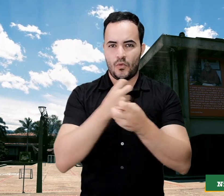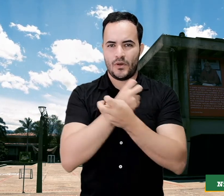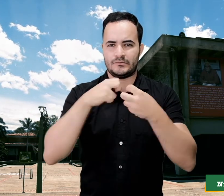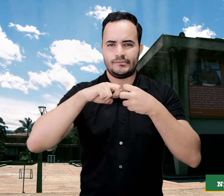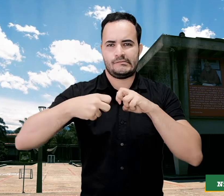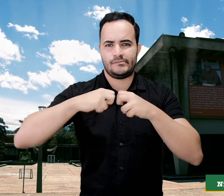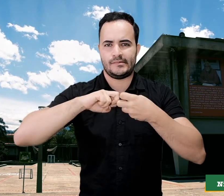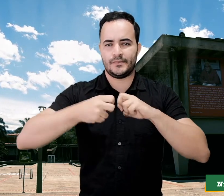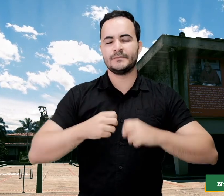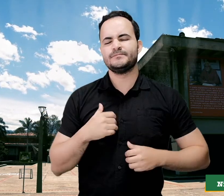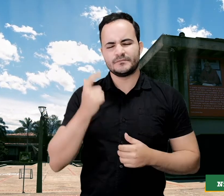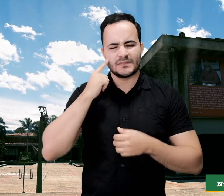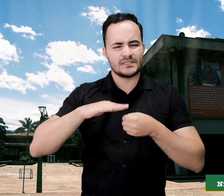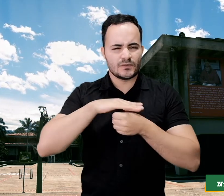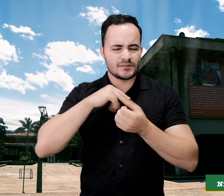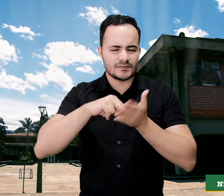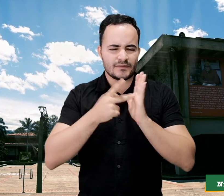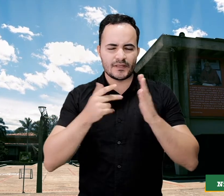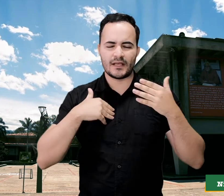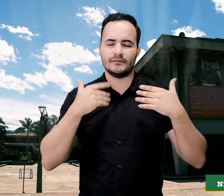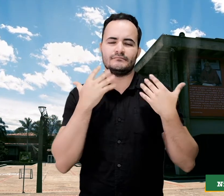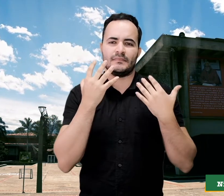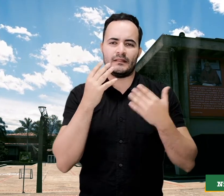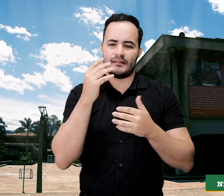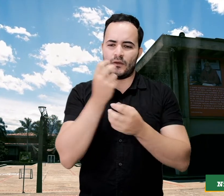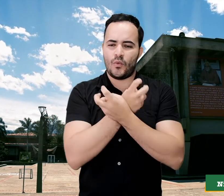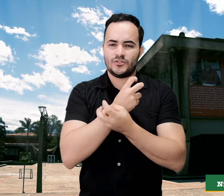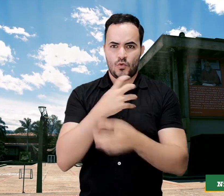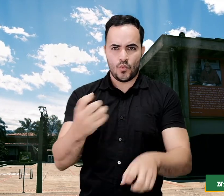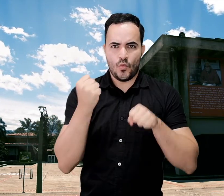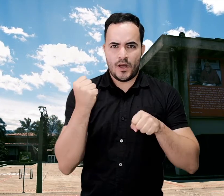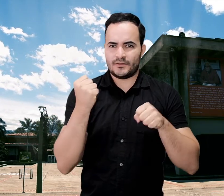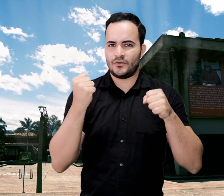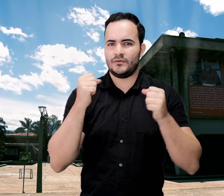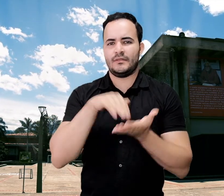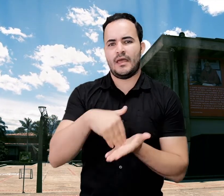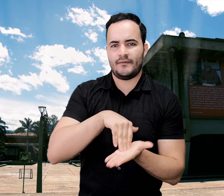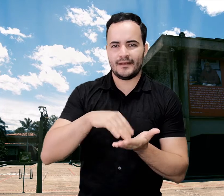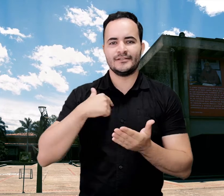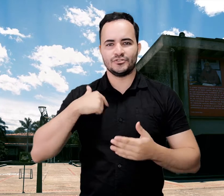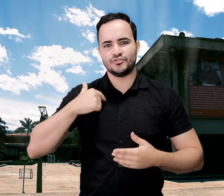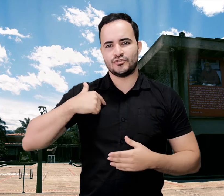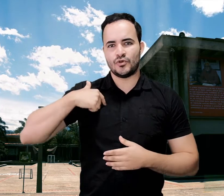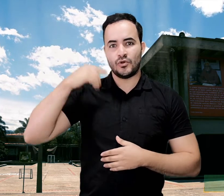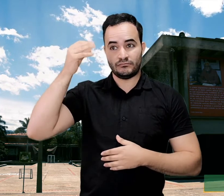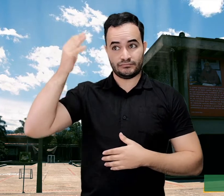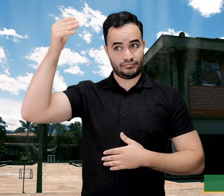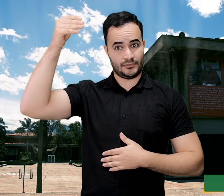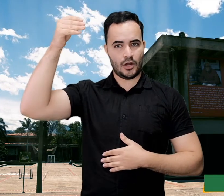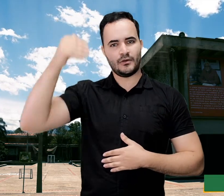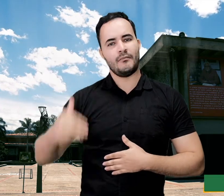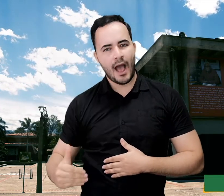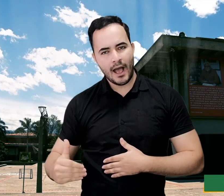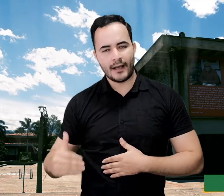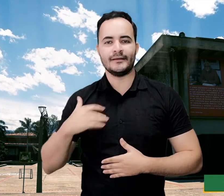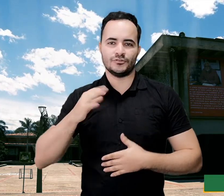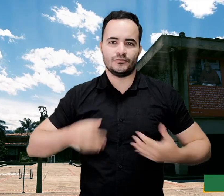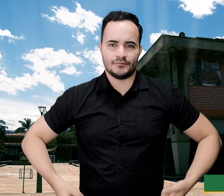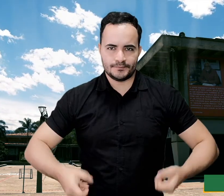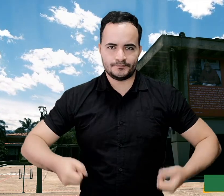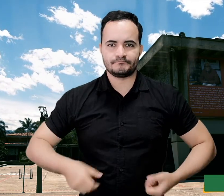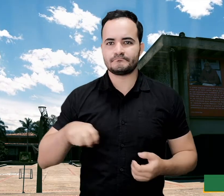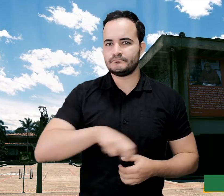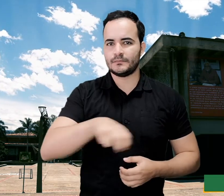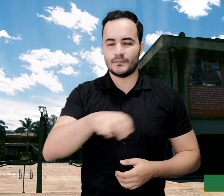que debilita los huesos y por eso tengo baja estatura y me movilizo en silla de ruedas. Mi nombre es